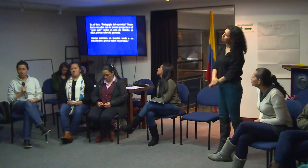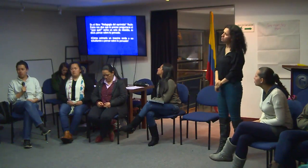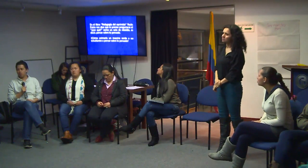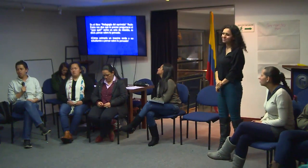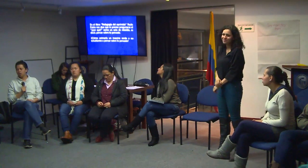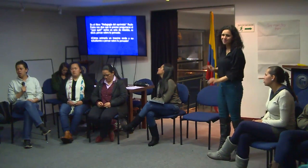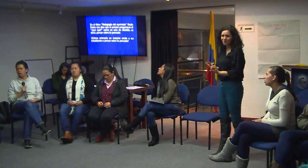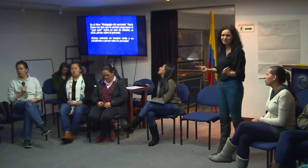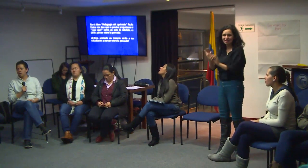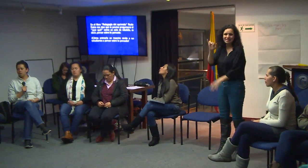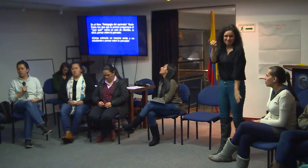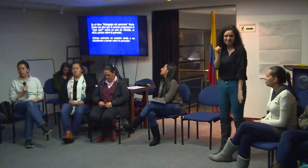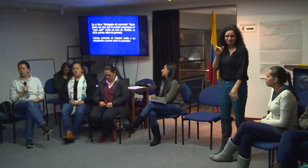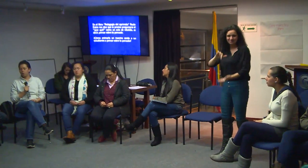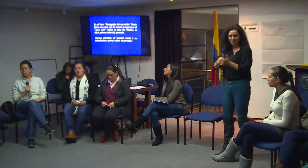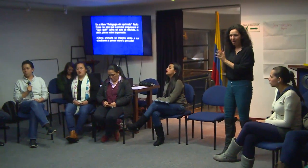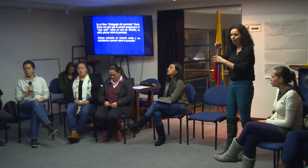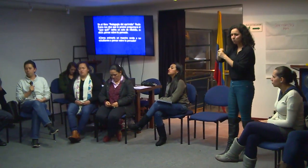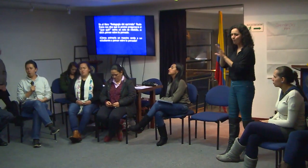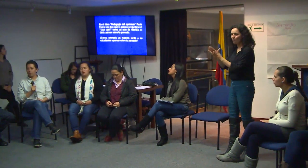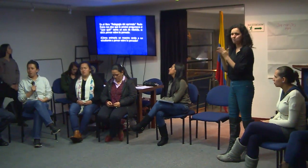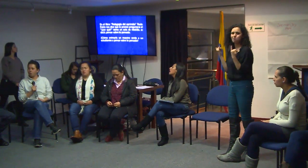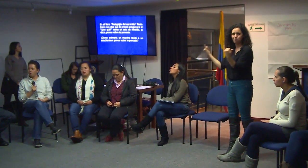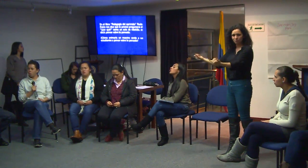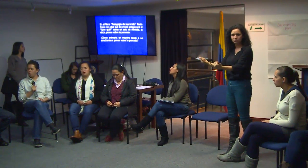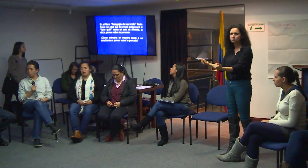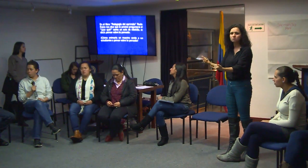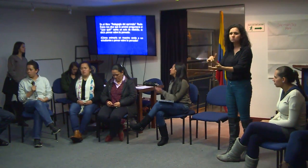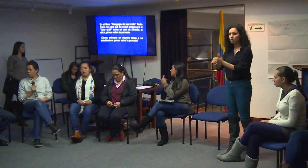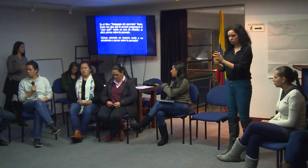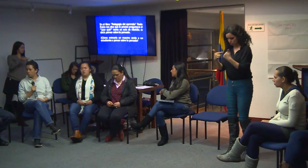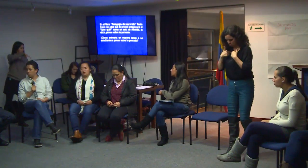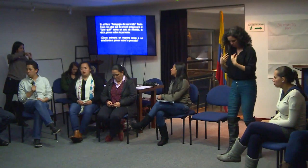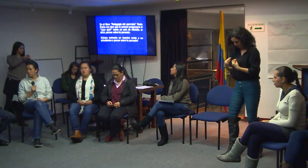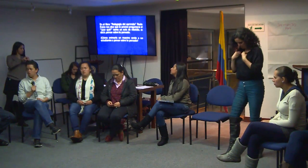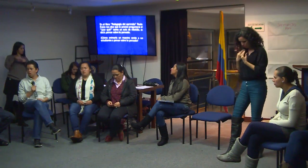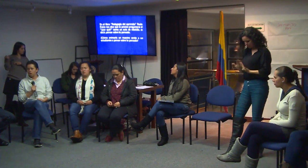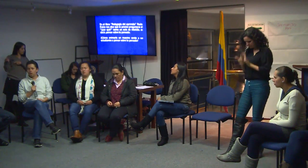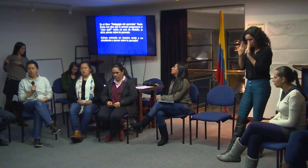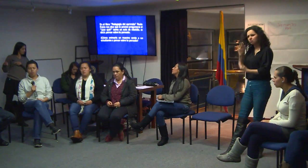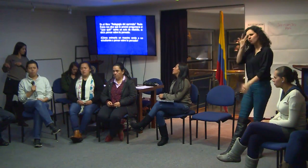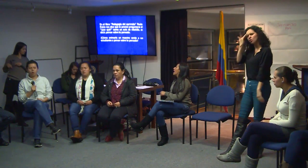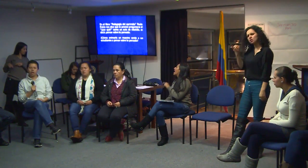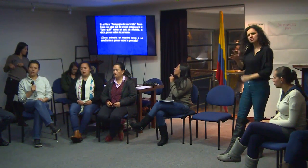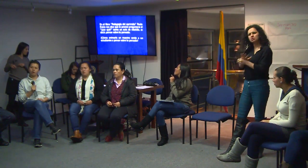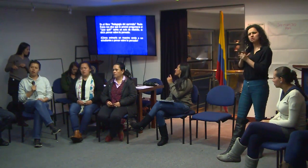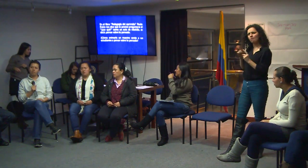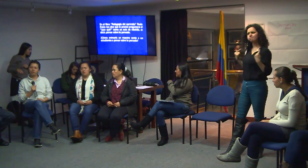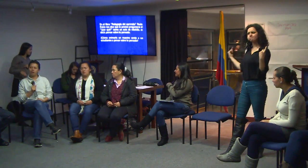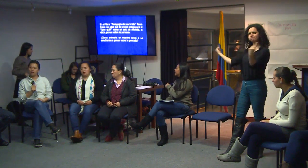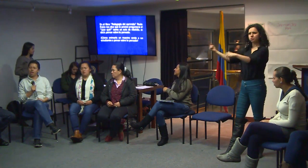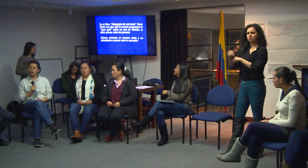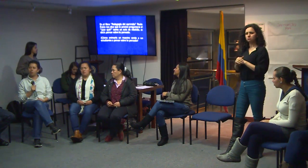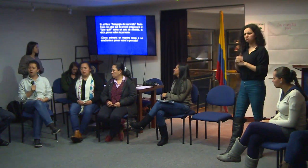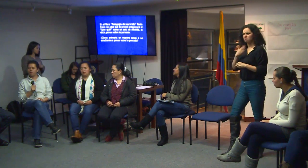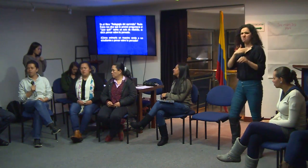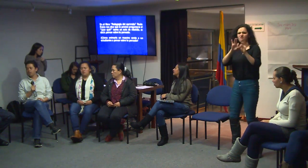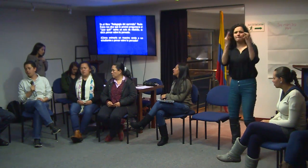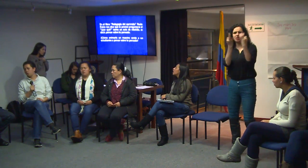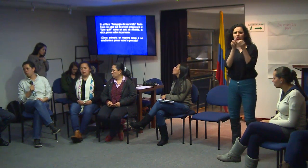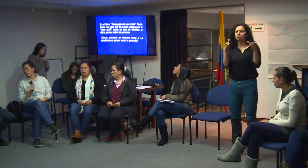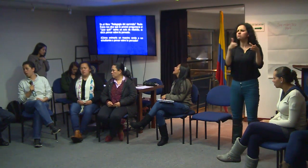de su realidad. Sino el ¿por qué vivo como vivo? El ¿por qué tengo la familia que tengo?